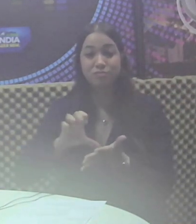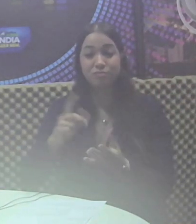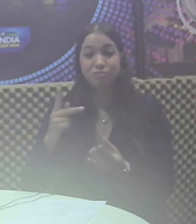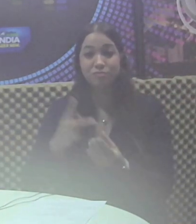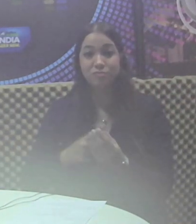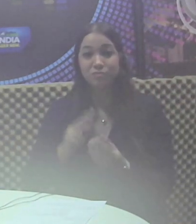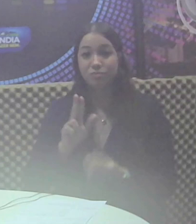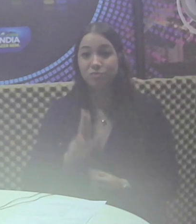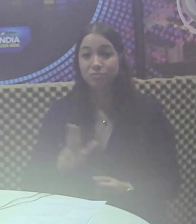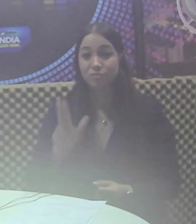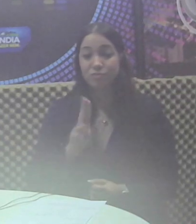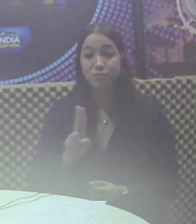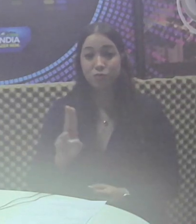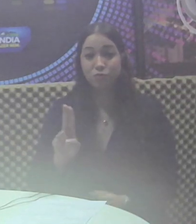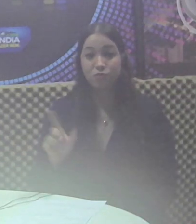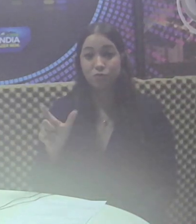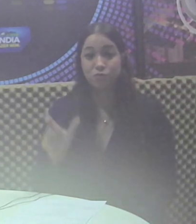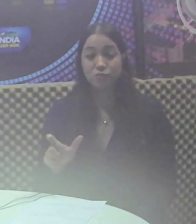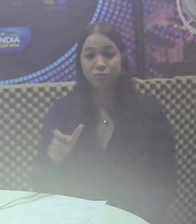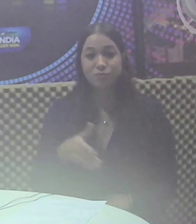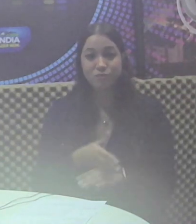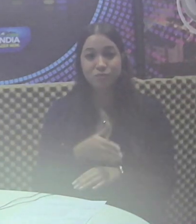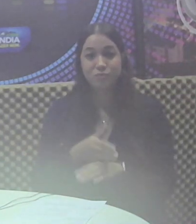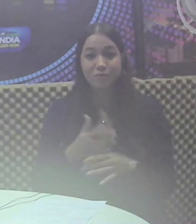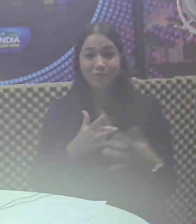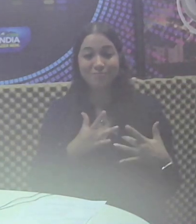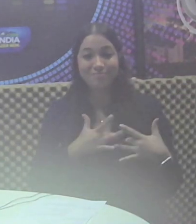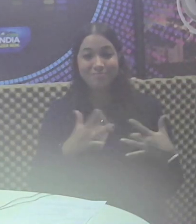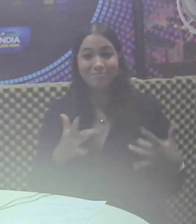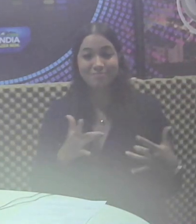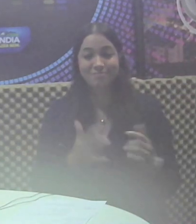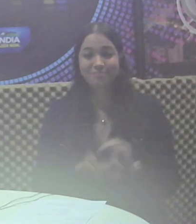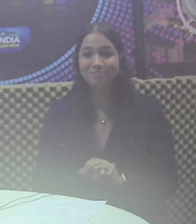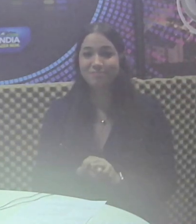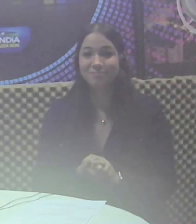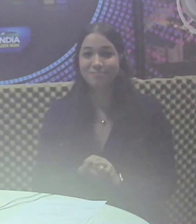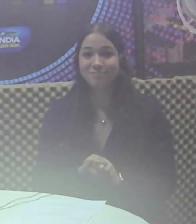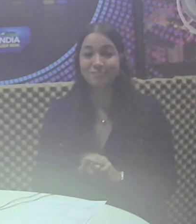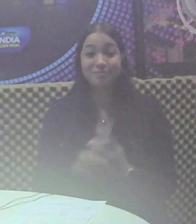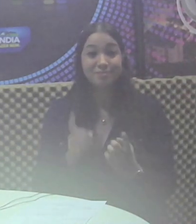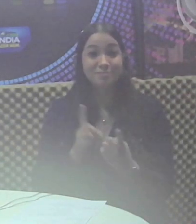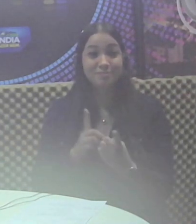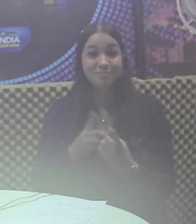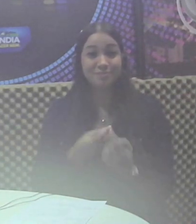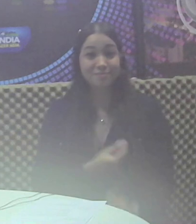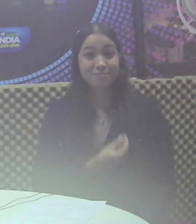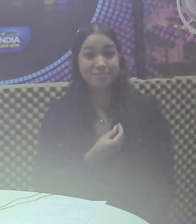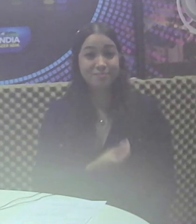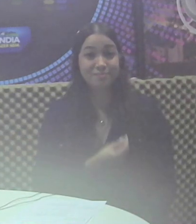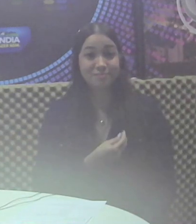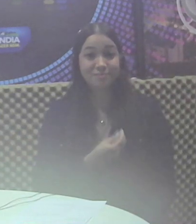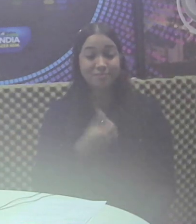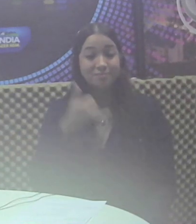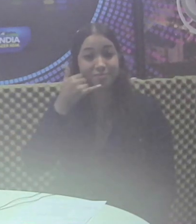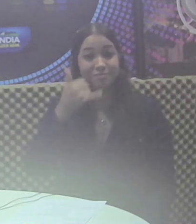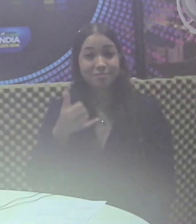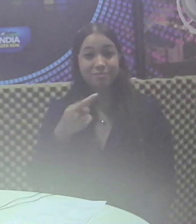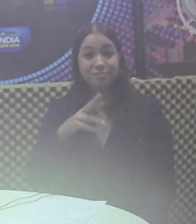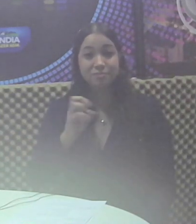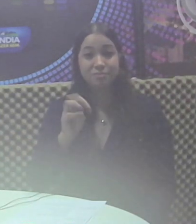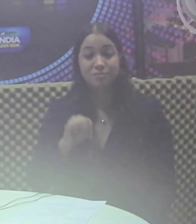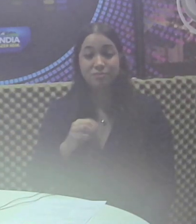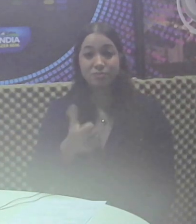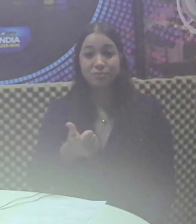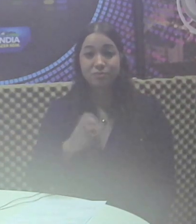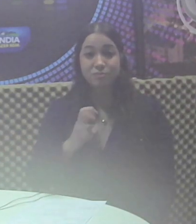Uberlândia para que os usuários participem voluntariamente. Além do atendimento presencial, o Disque Procon 151 também